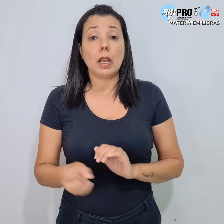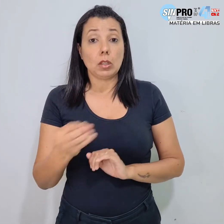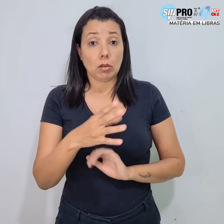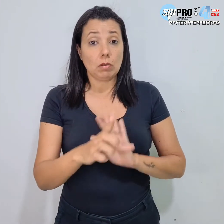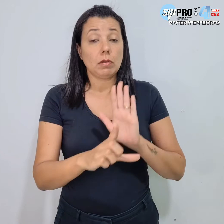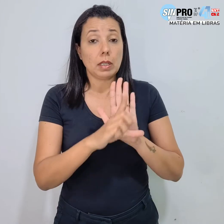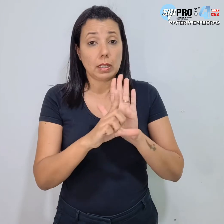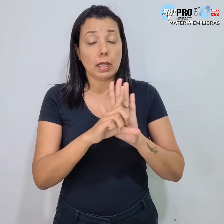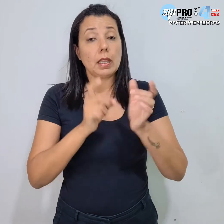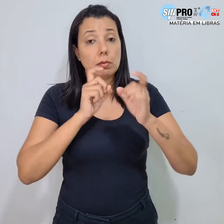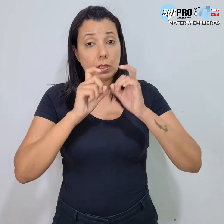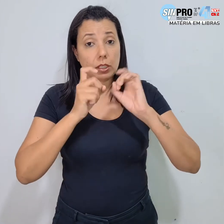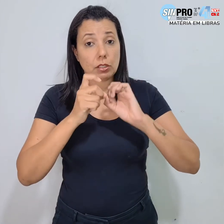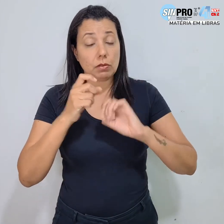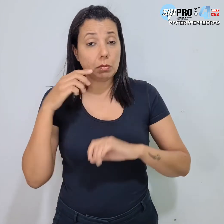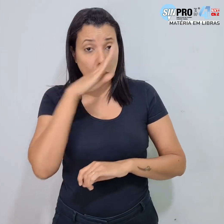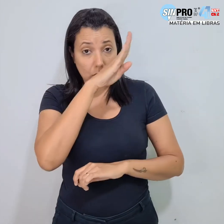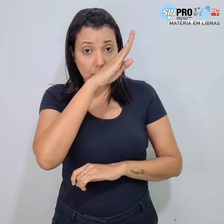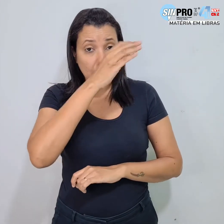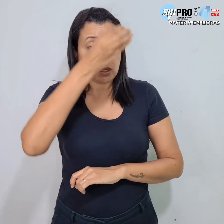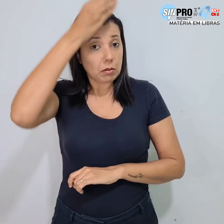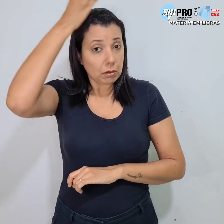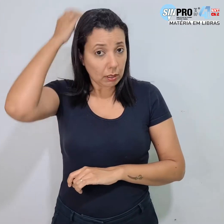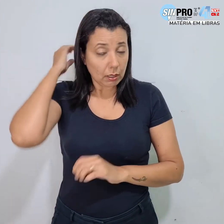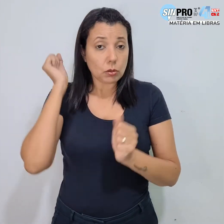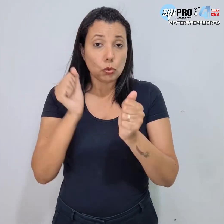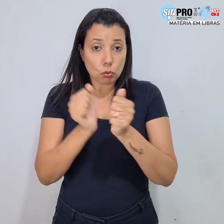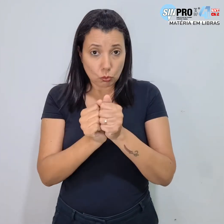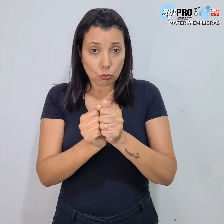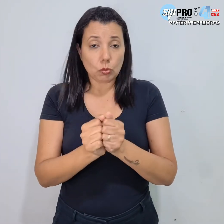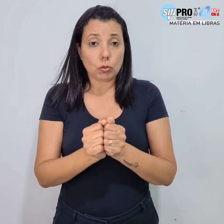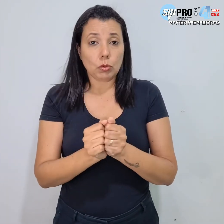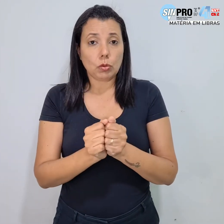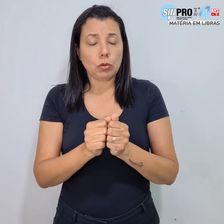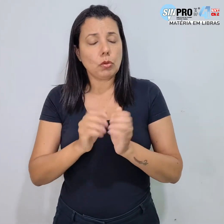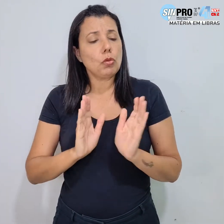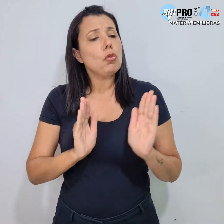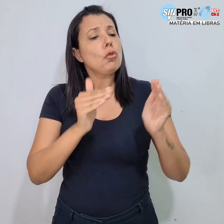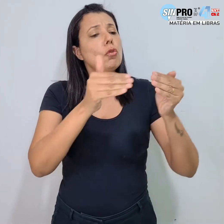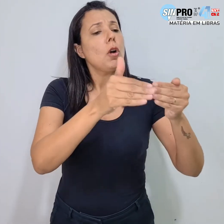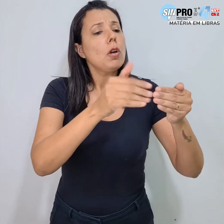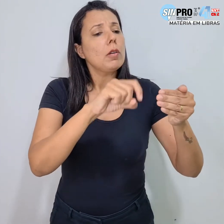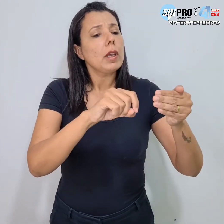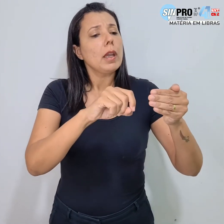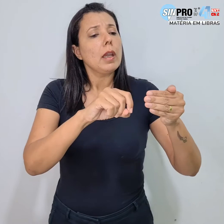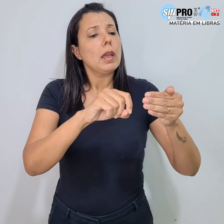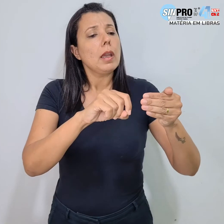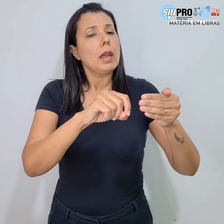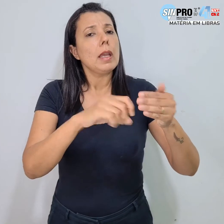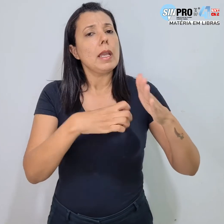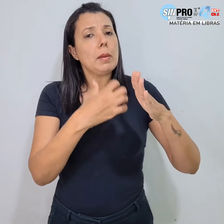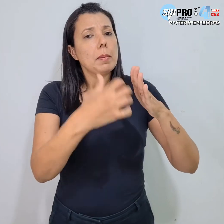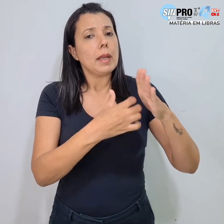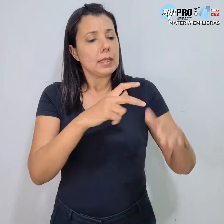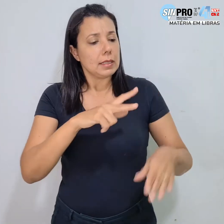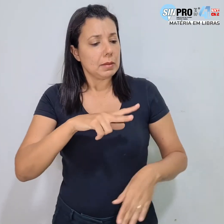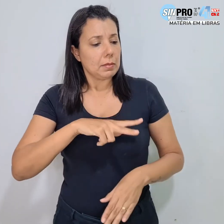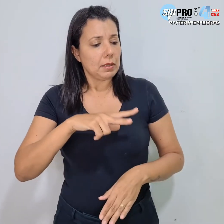A reforma administrativa de Bolsonaro-Guedes foca na privatização dos serviços